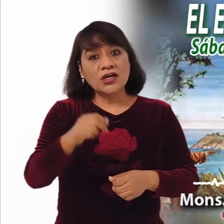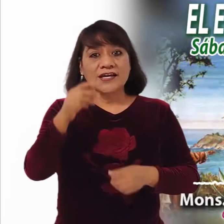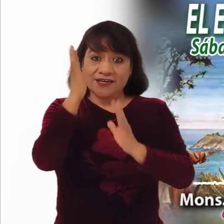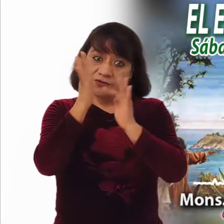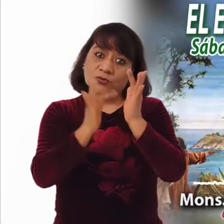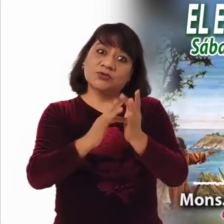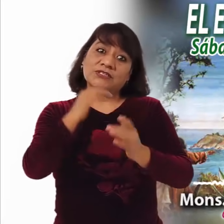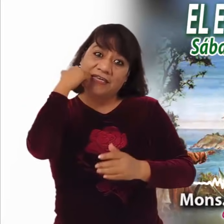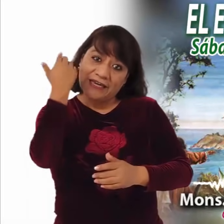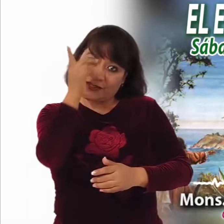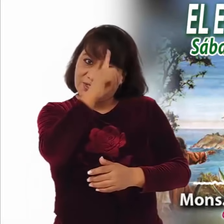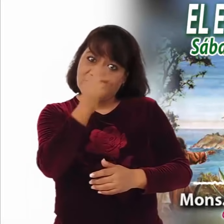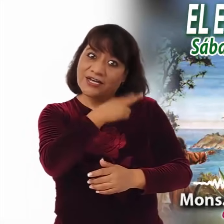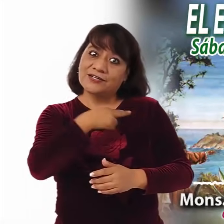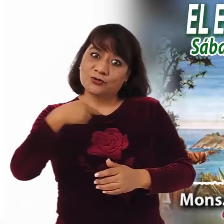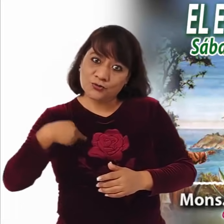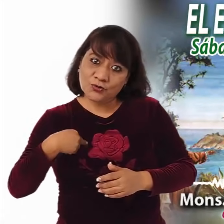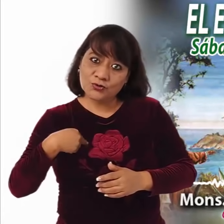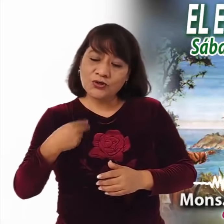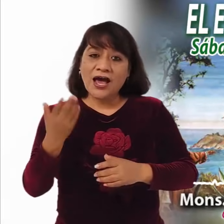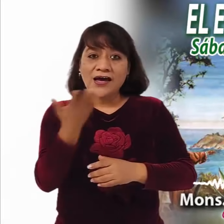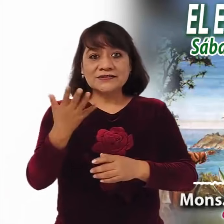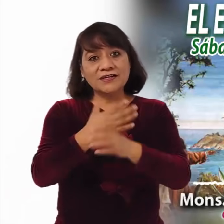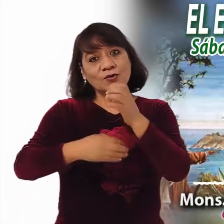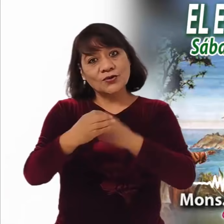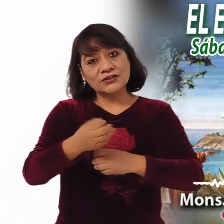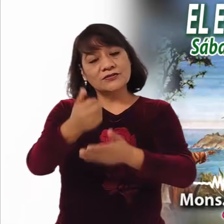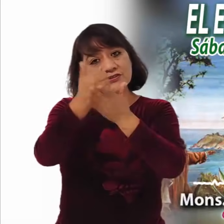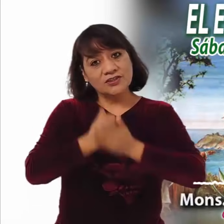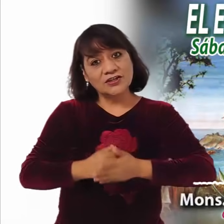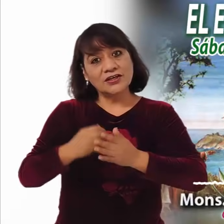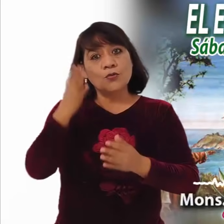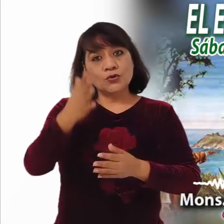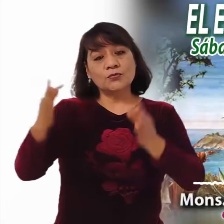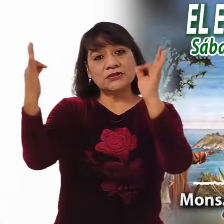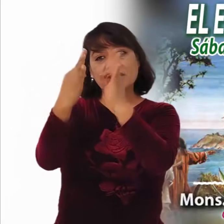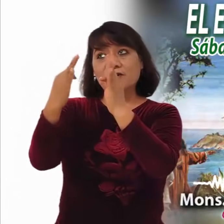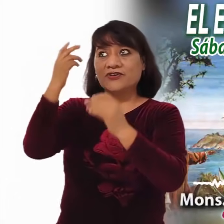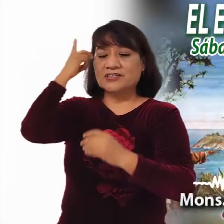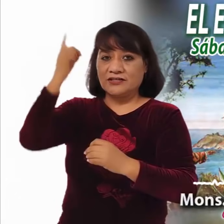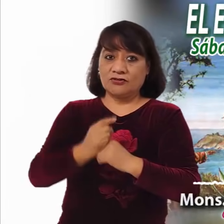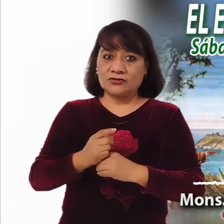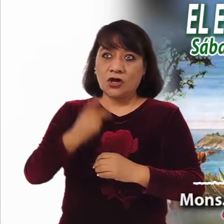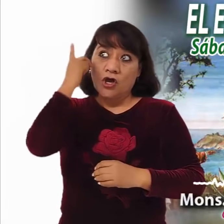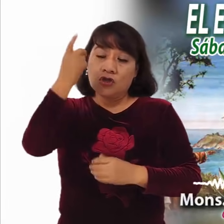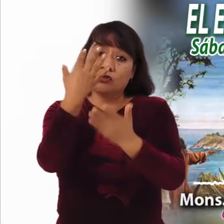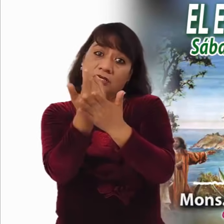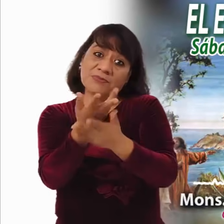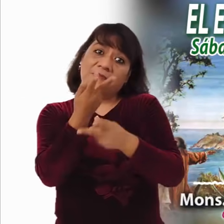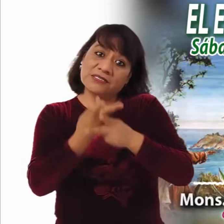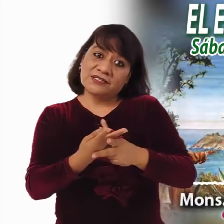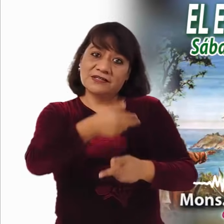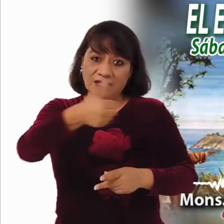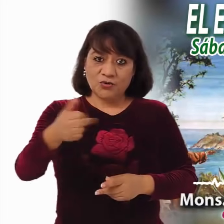es muy clara la invitación a fructificar y hacer obras que nos ayuden a presentarnos delante de Dios. Dios espera